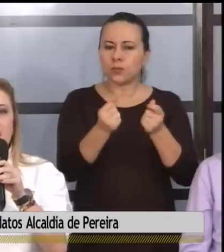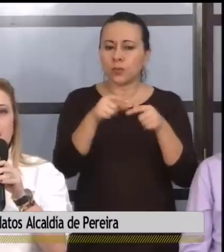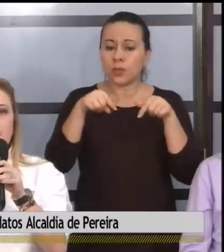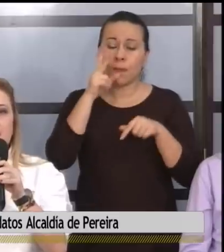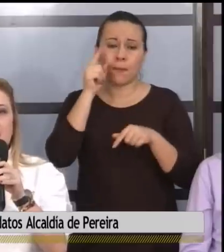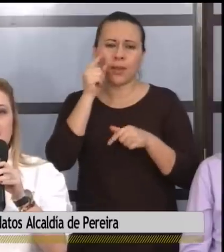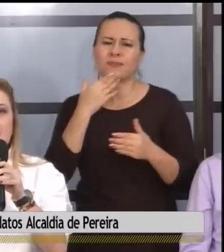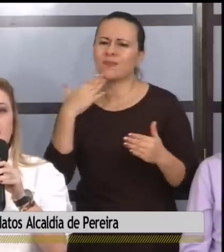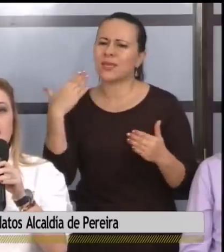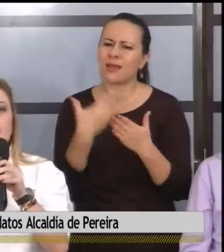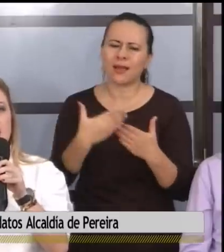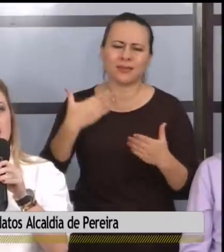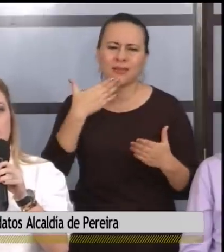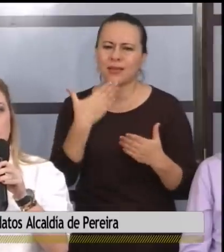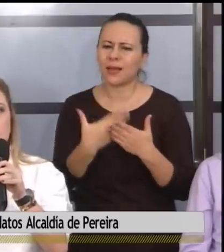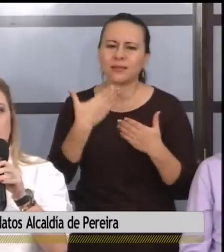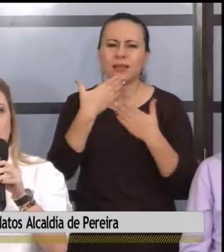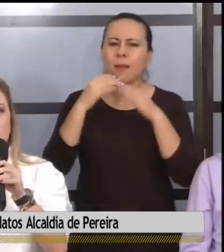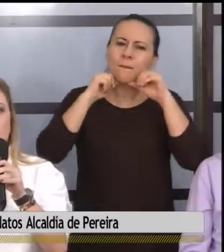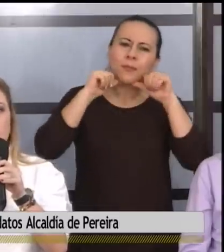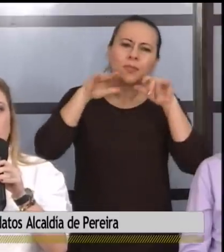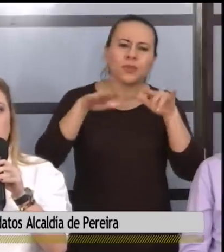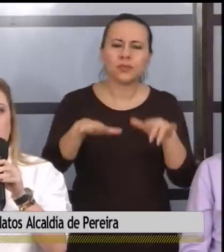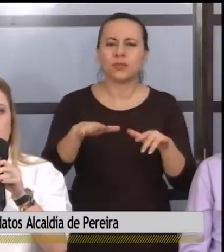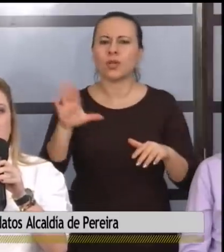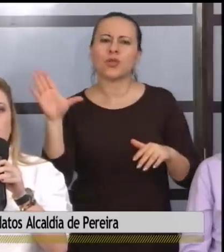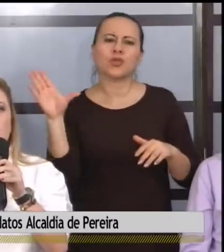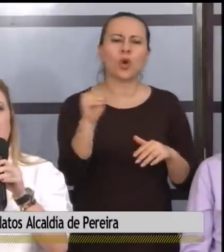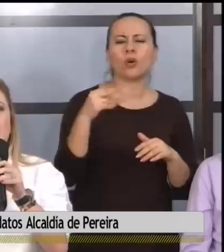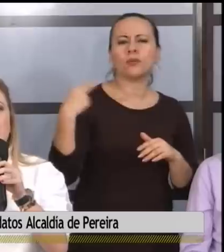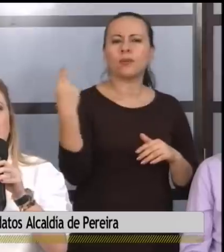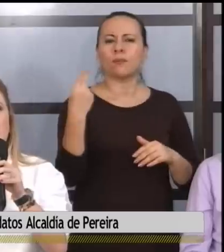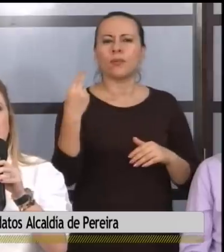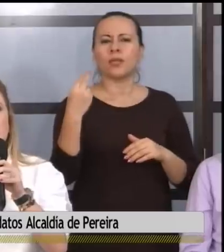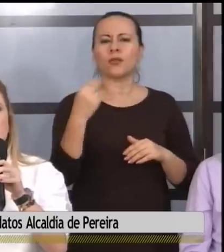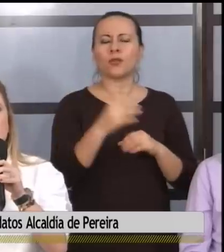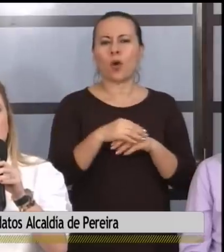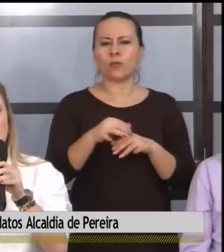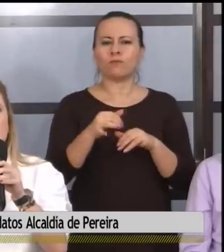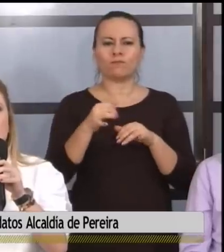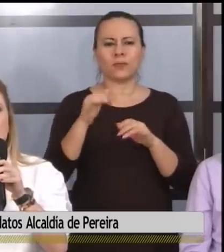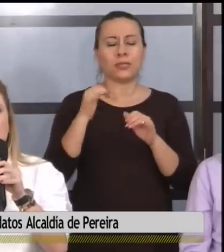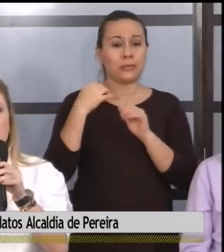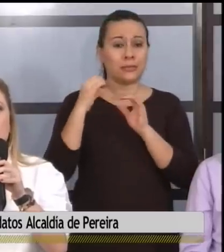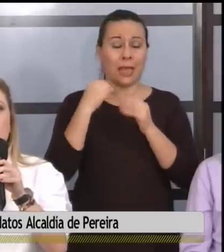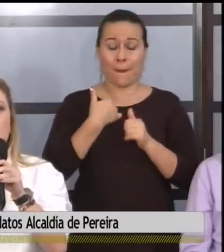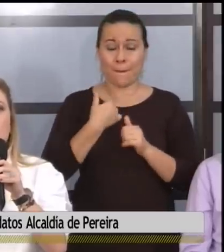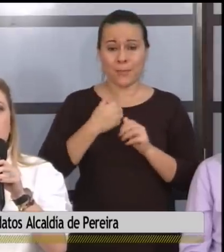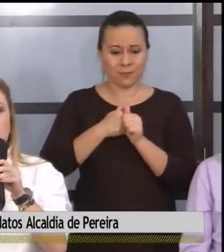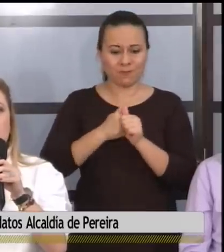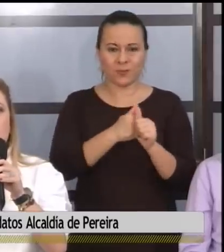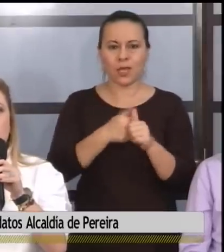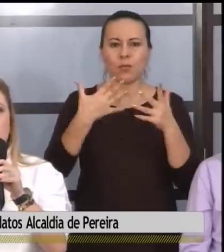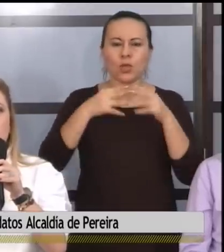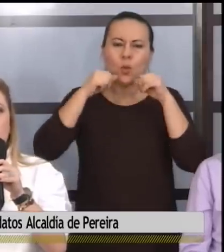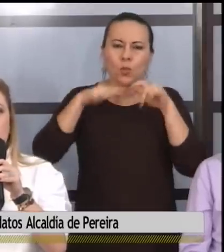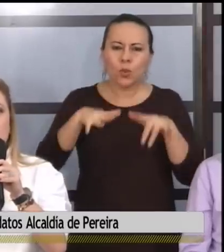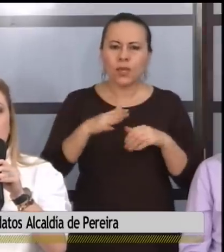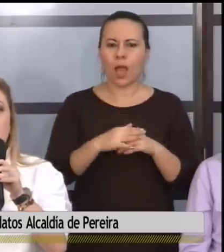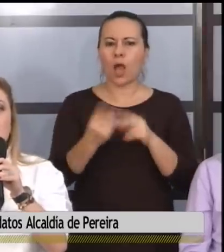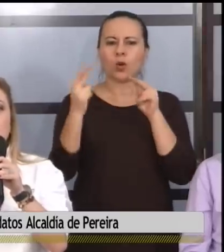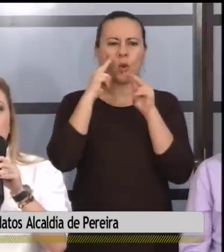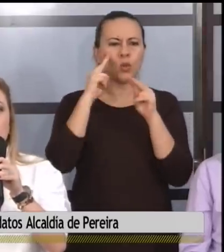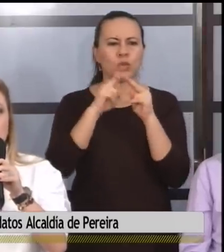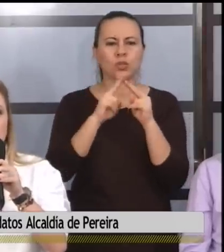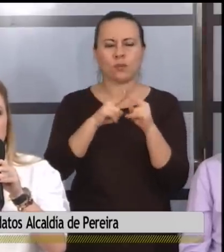verdad, mil y mil gracias, bendiciones para todos. Vuelvo y repito, síganme en las redes sociales, conozcan un poco más de Carolina